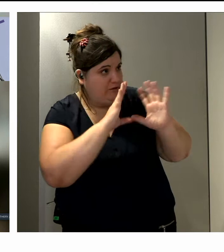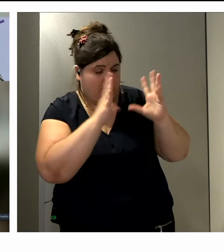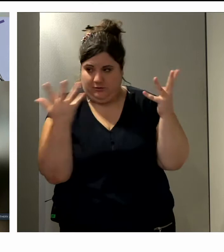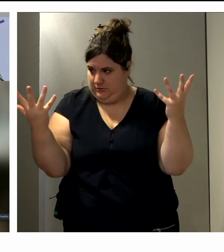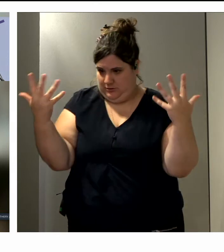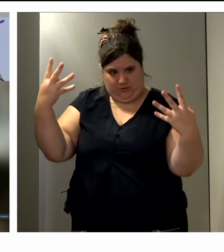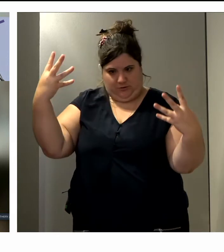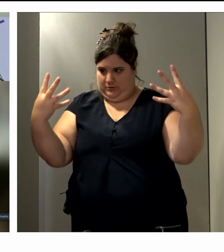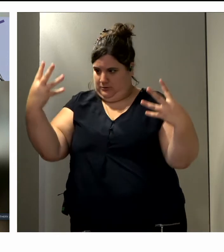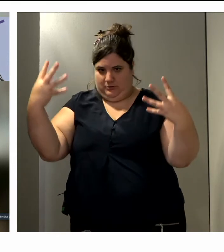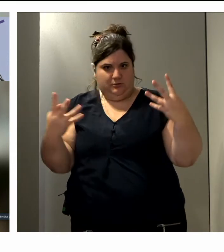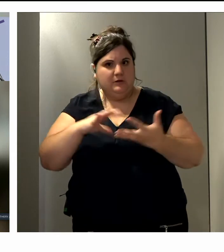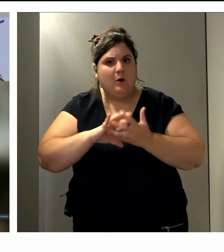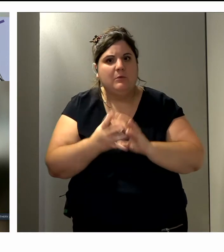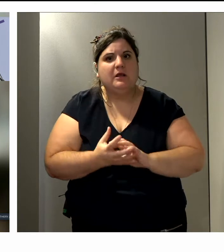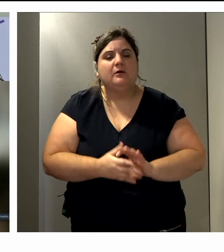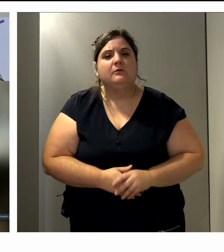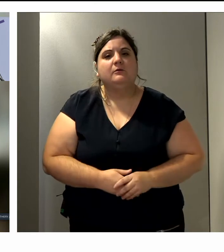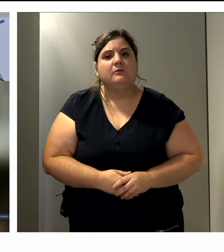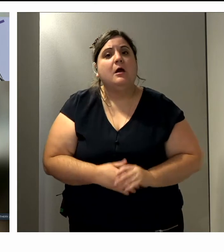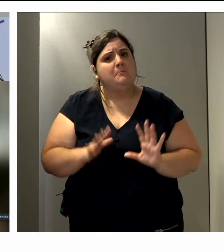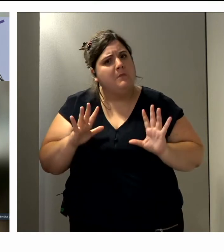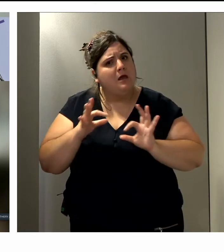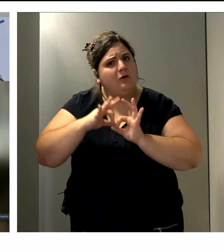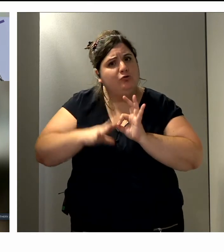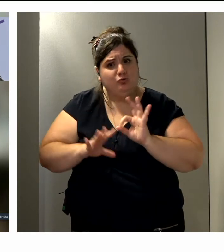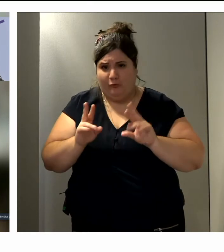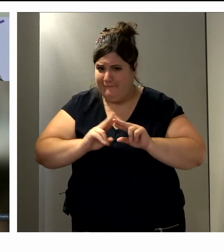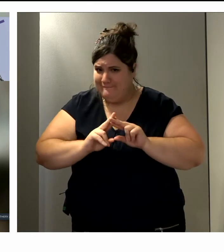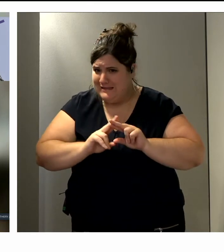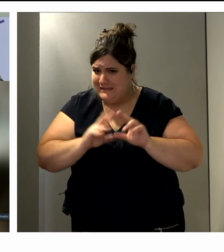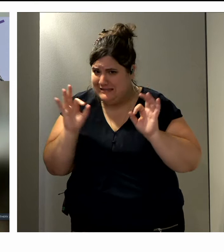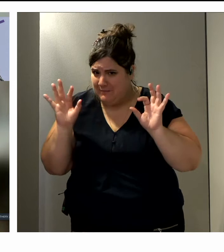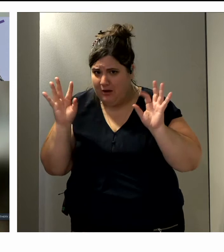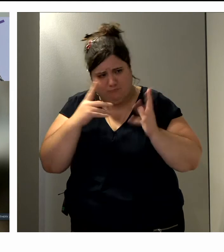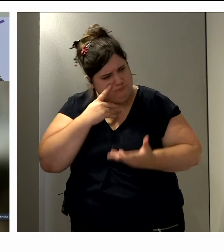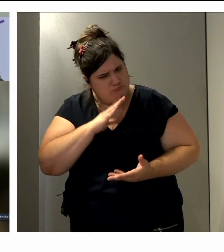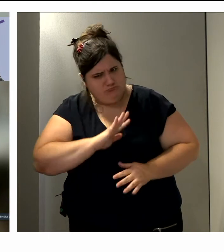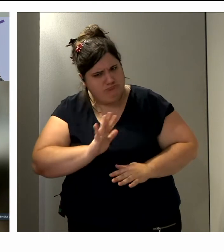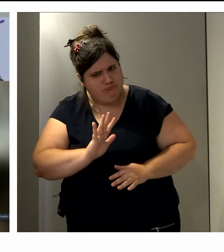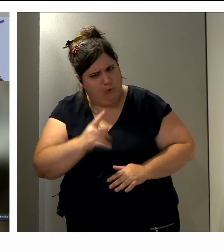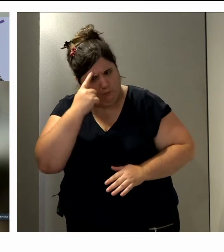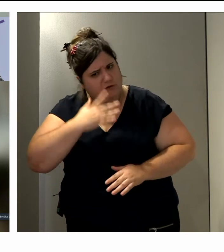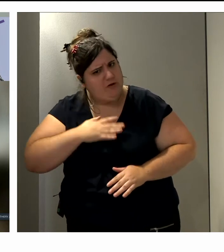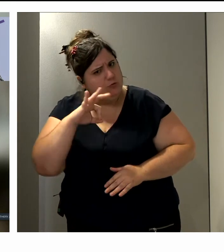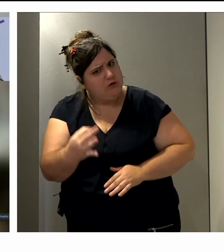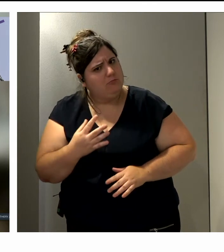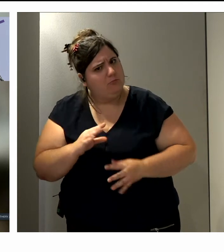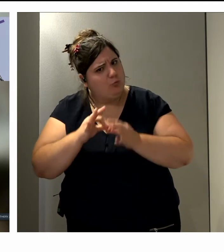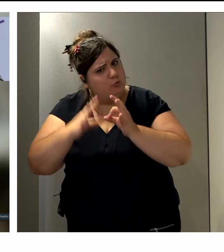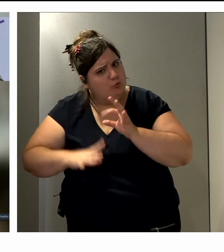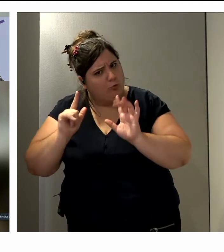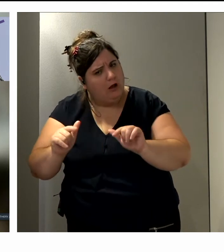Pour autant, je ne suis pas sûr qu'il n'y ait vraiment pas de solution sur ce problème. La crise sanitaire en a été un